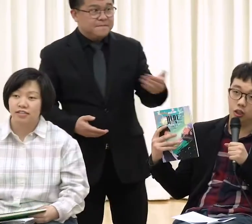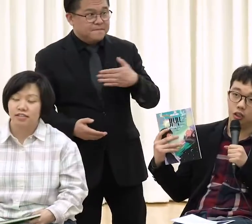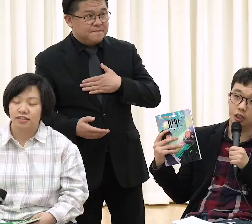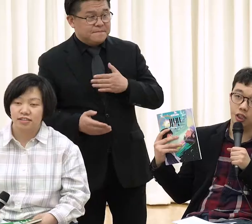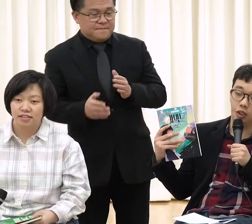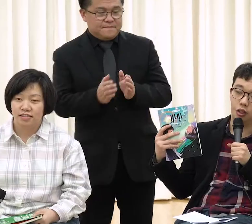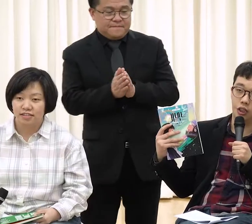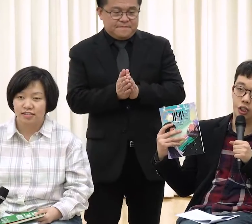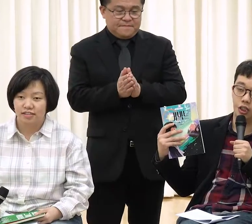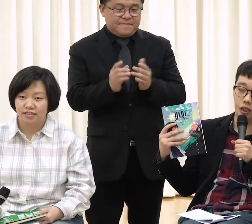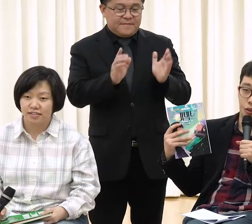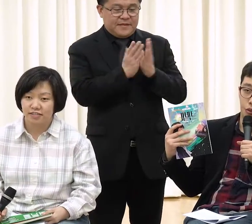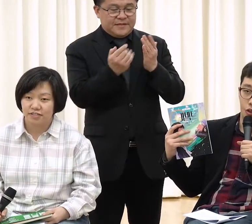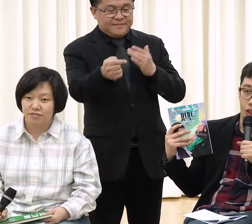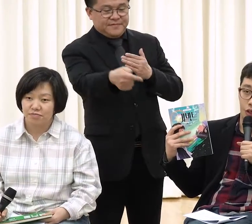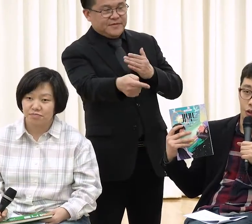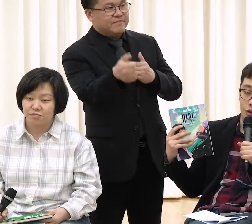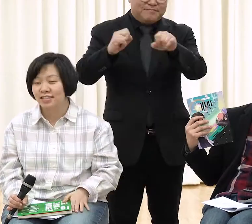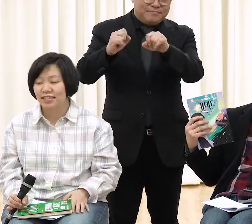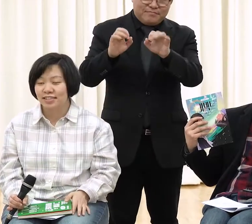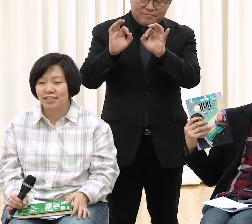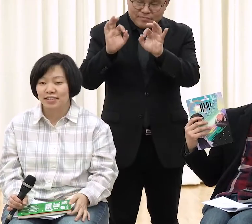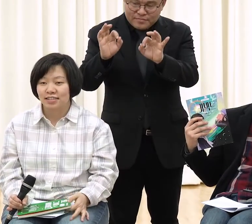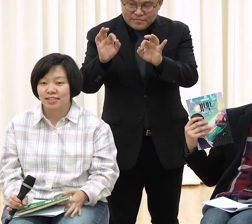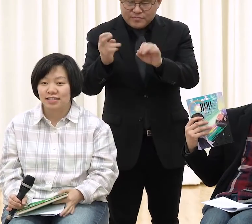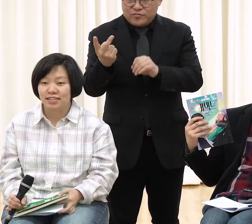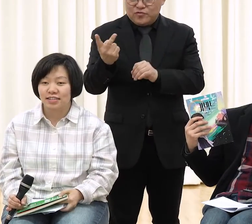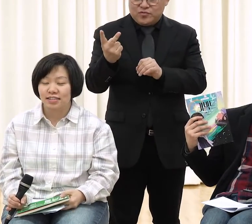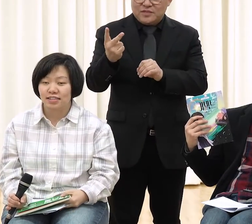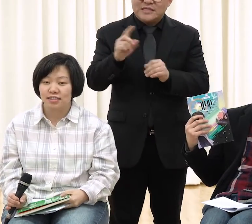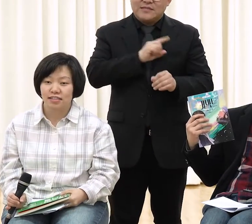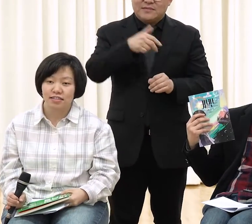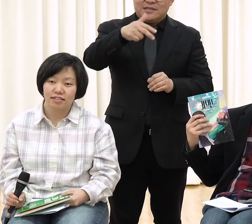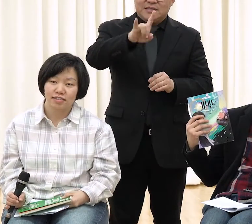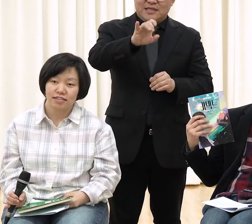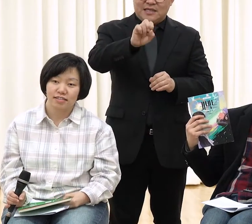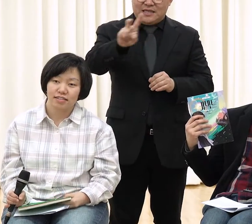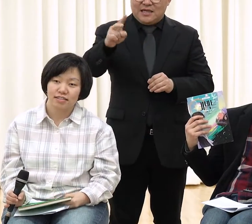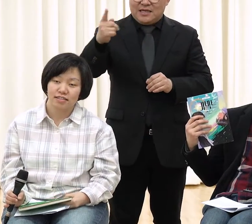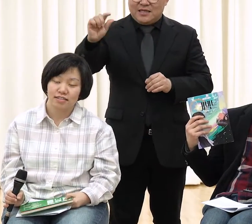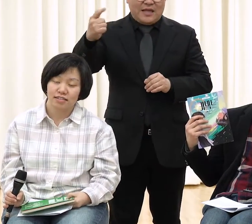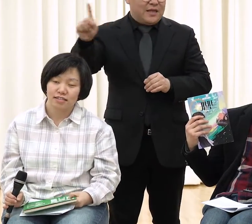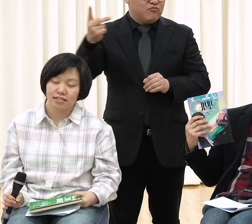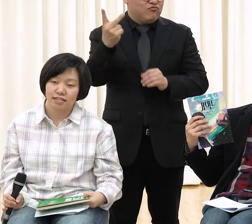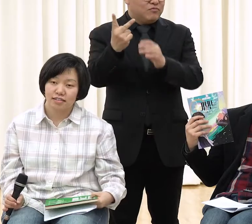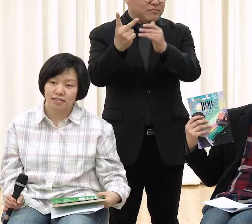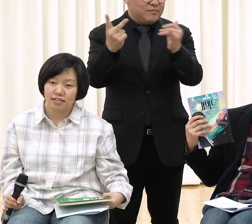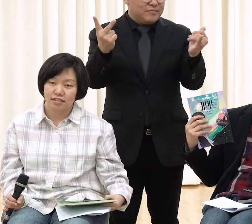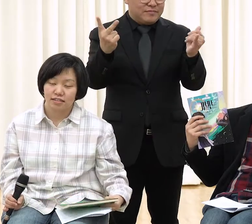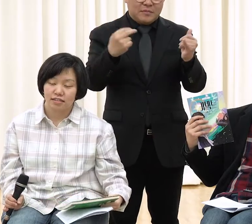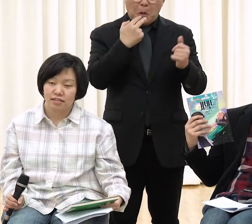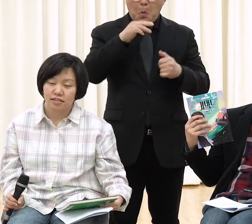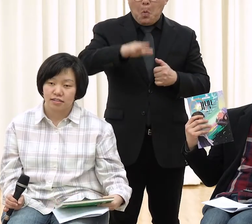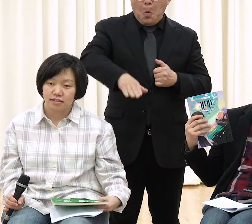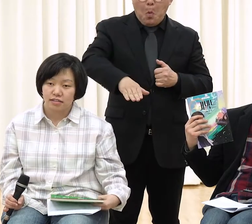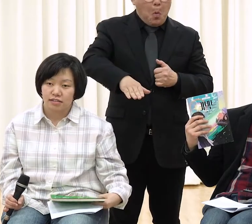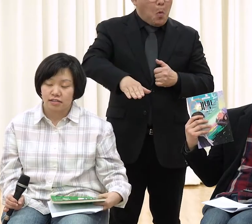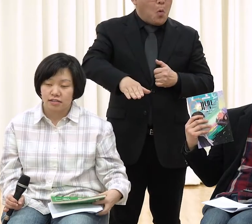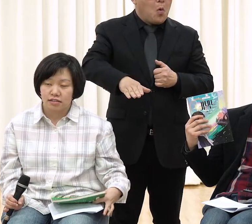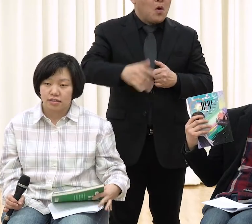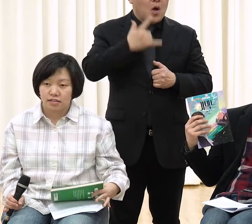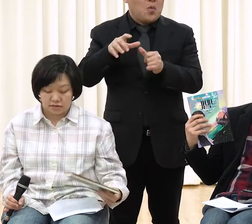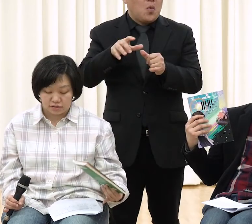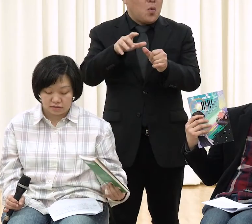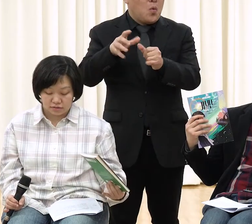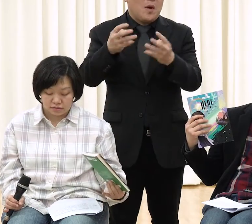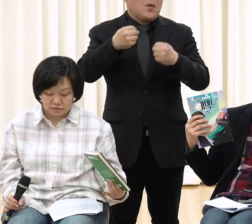우리 커넥트란 책이 굉장히 인상 깊었는데요. 재아와 다나라는 친구들이 비록 어린 시절 때 부모님의